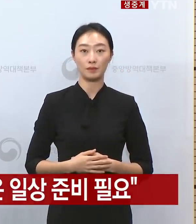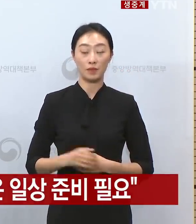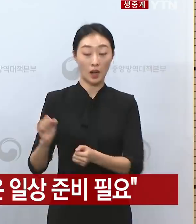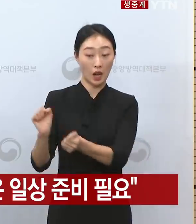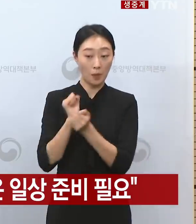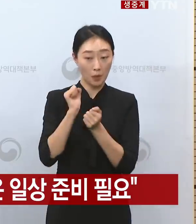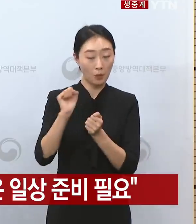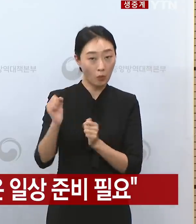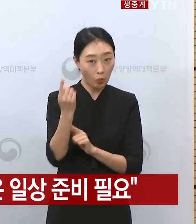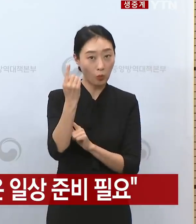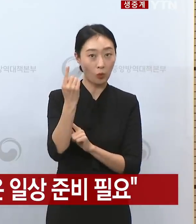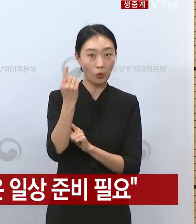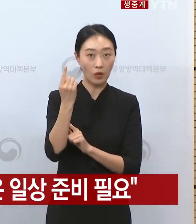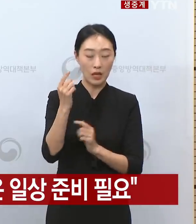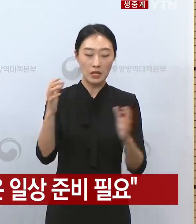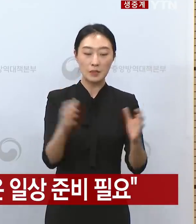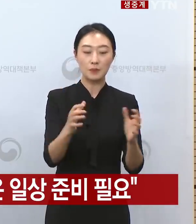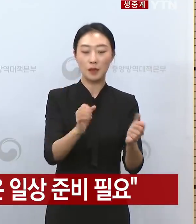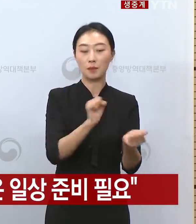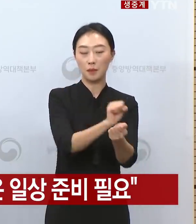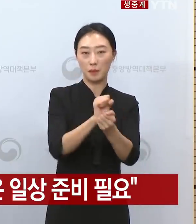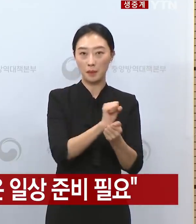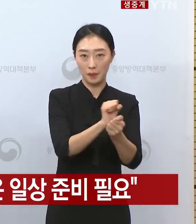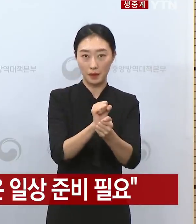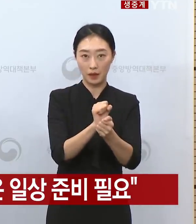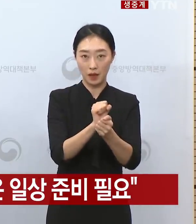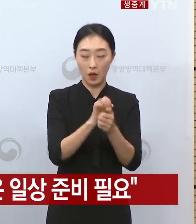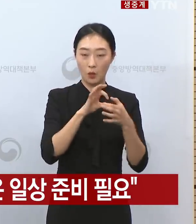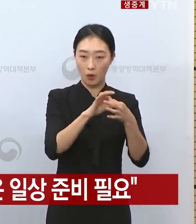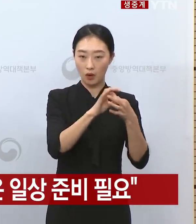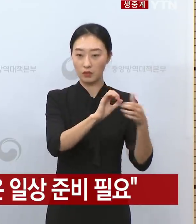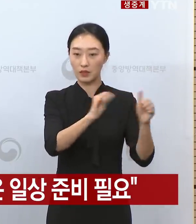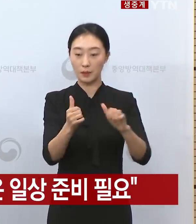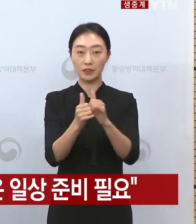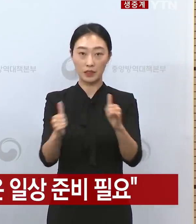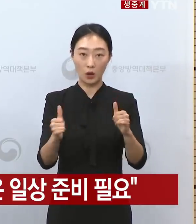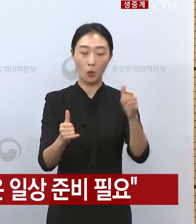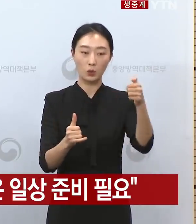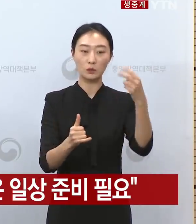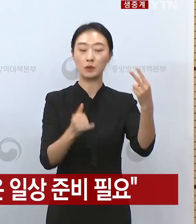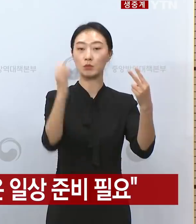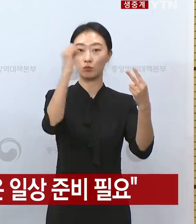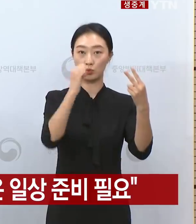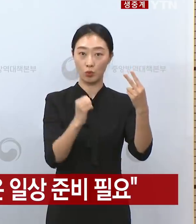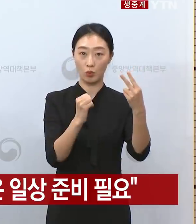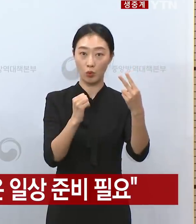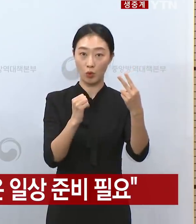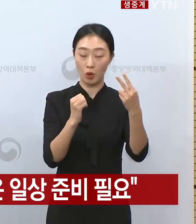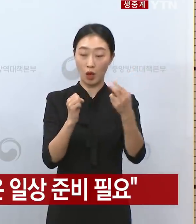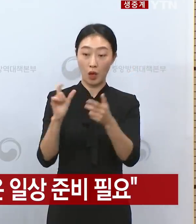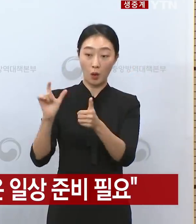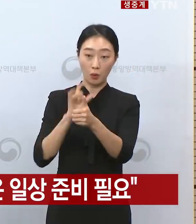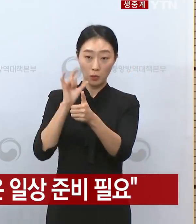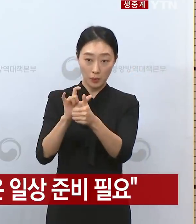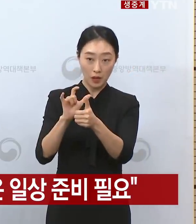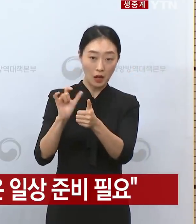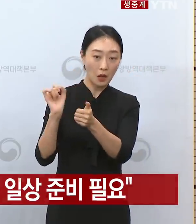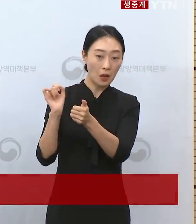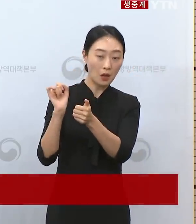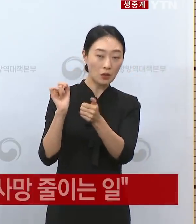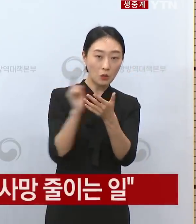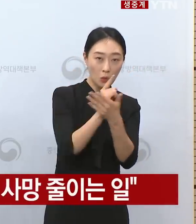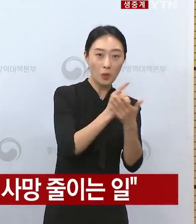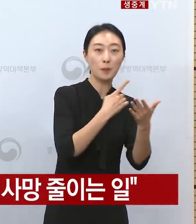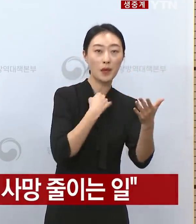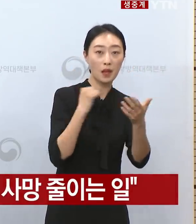경로는 집단 발생과 관련된 사망자가 52%였고 확진자의 접촉자가